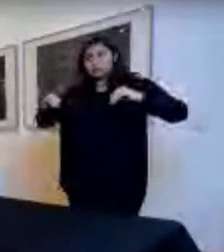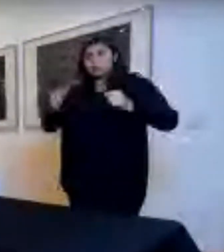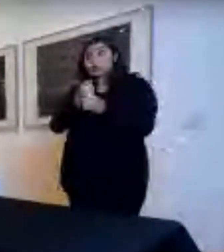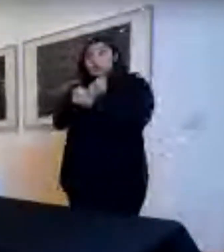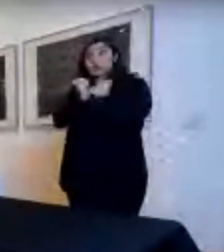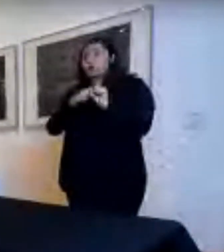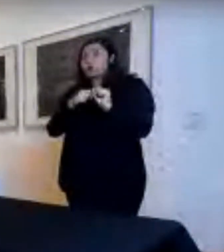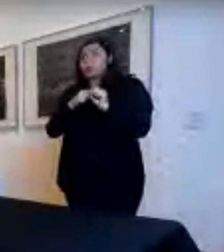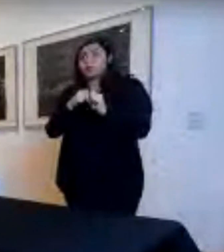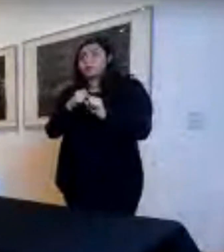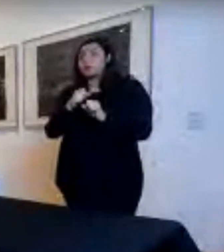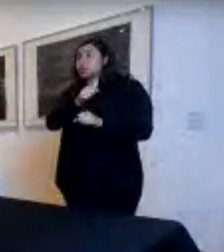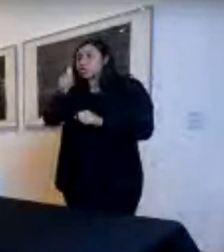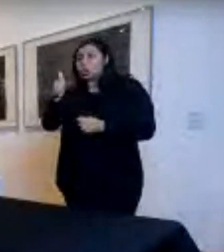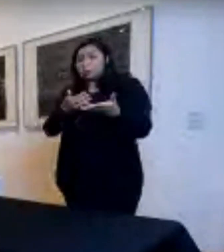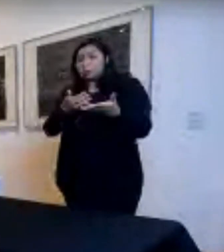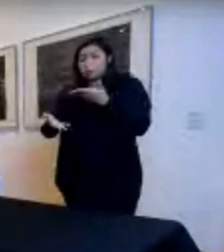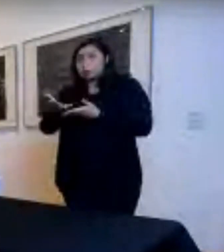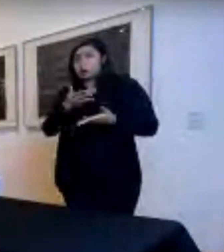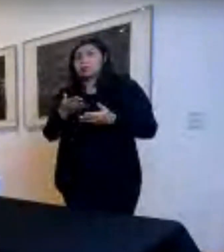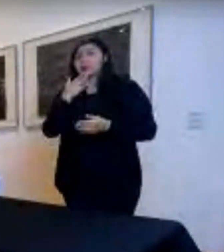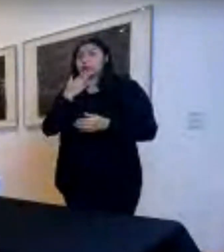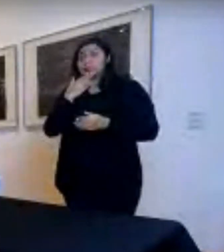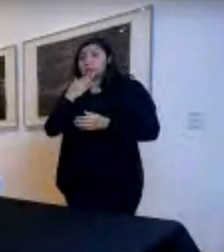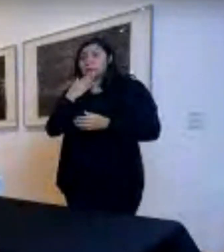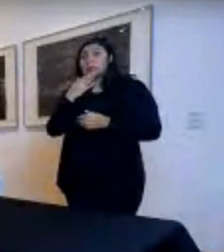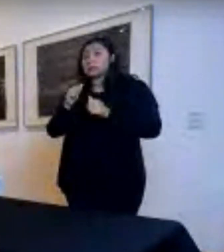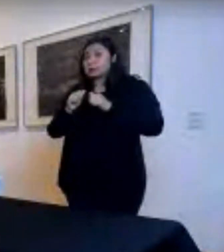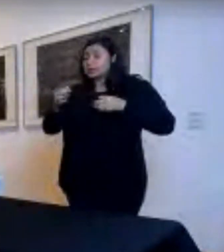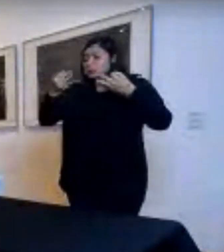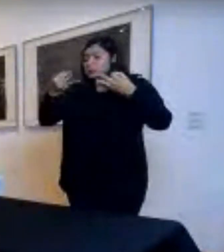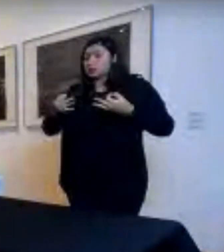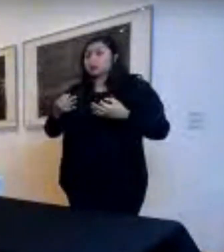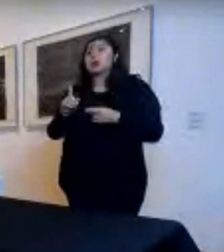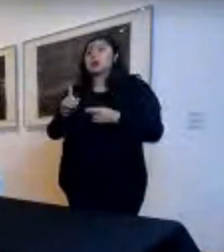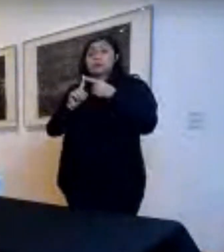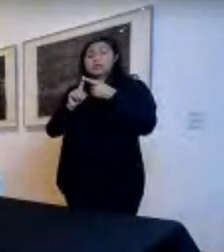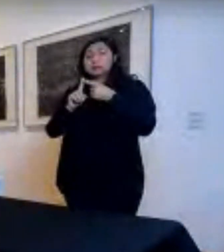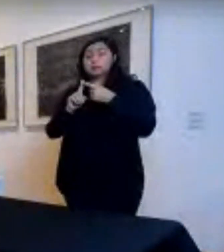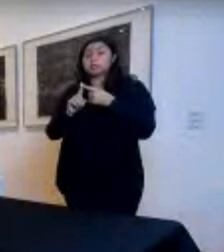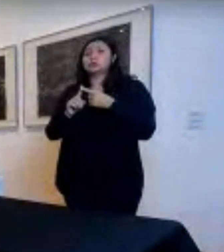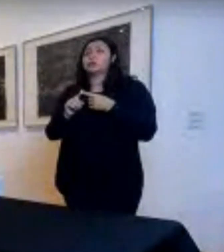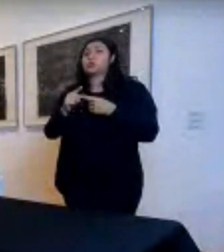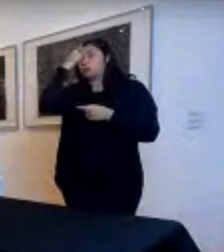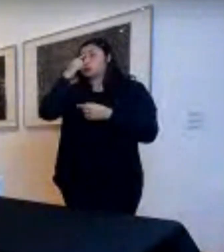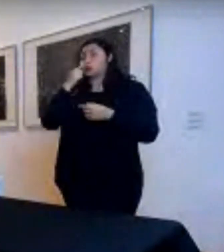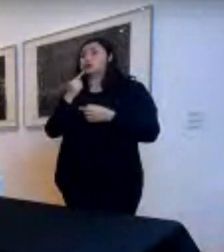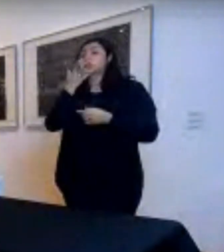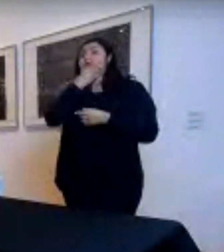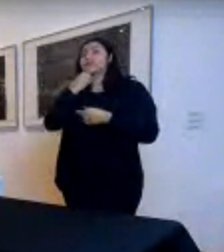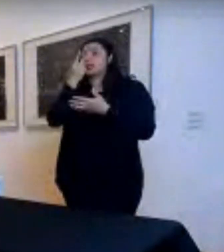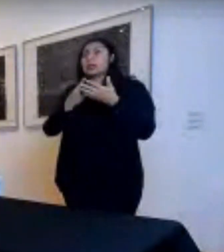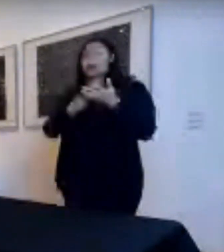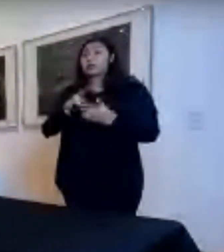para mantener los recuerdos necesarios. Vamos a contar con la participación del Museo de Bellas Artes de Valparaíso, con